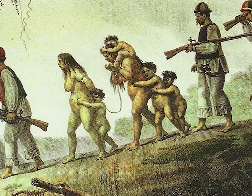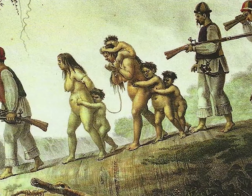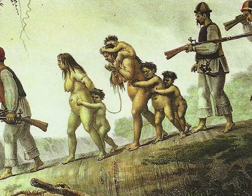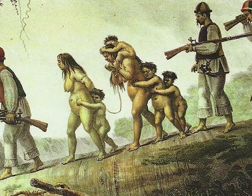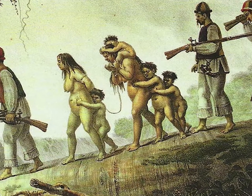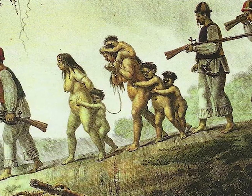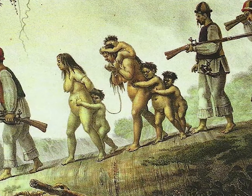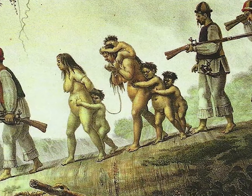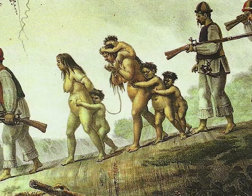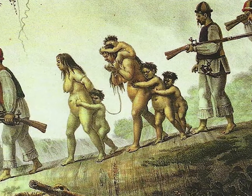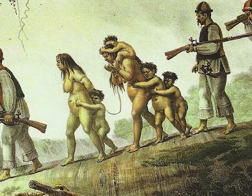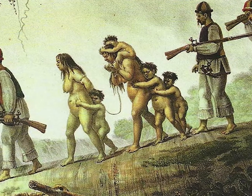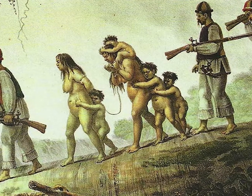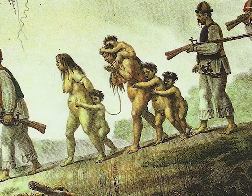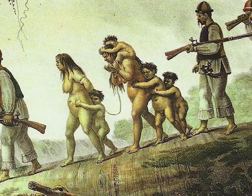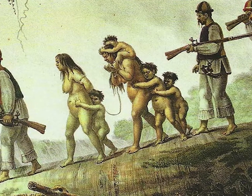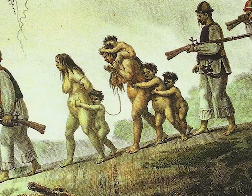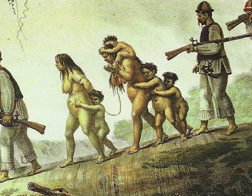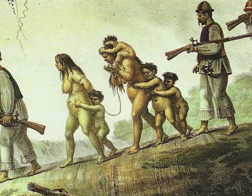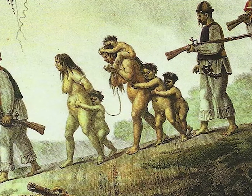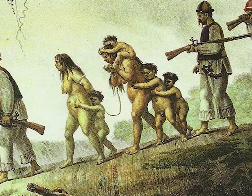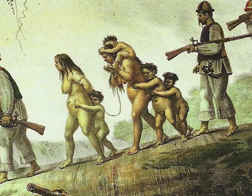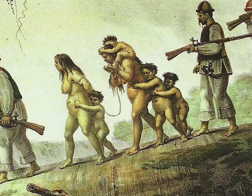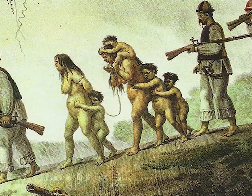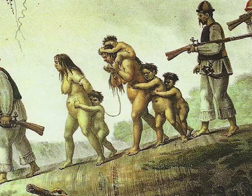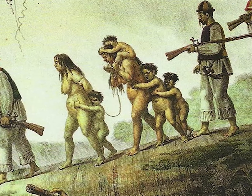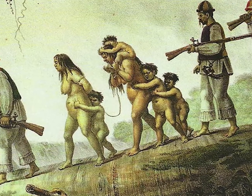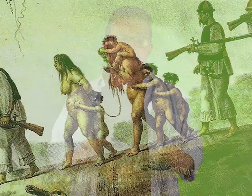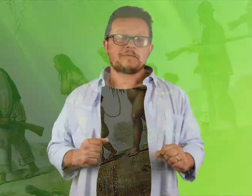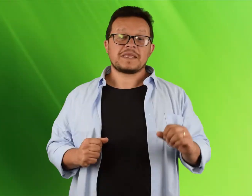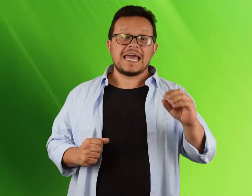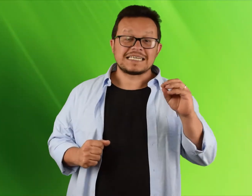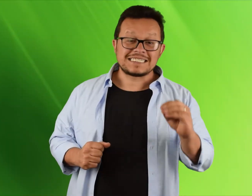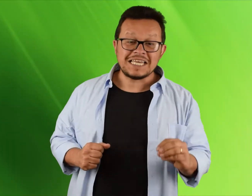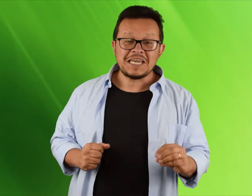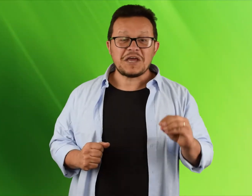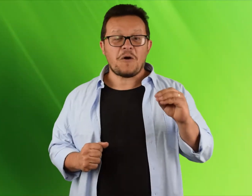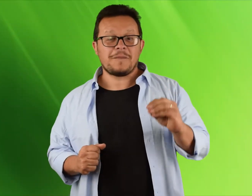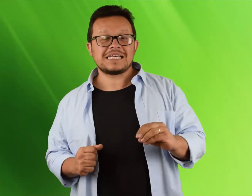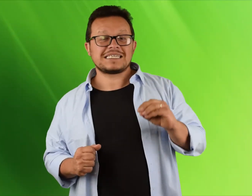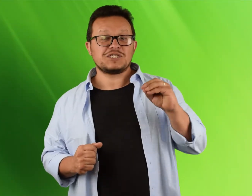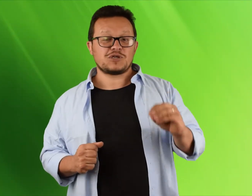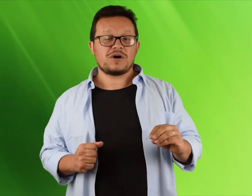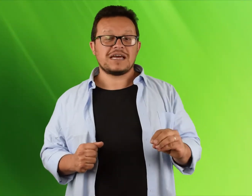de dominação que a metrópole exercia sobre essa colônia. É assim que começa a história